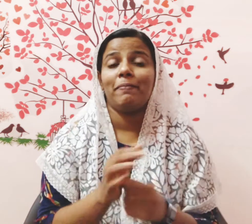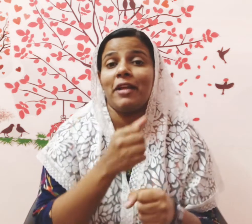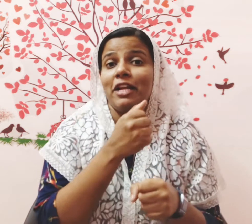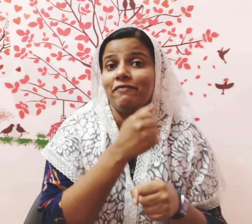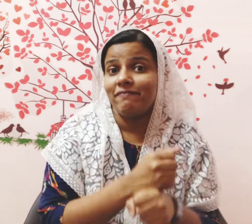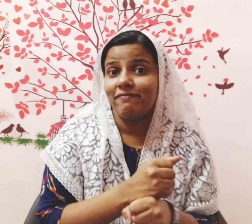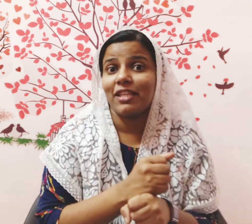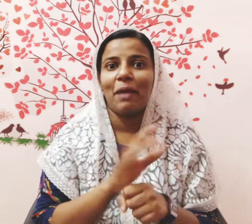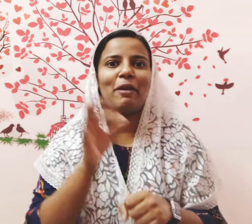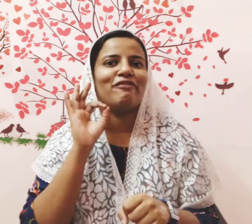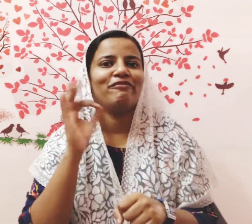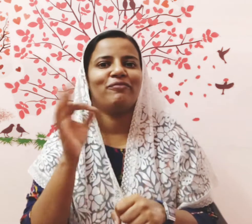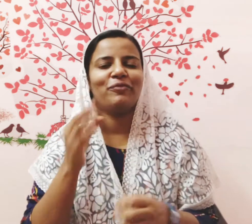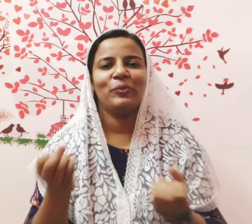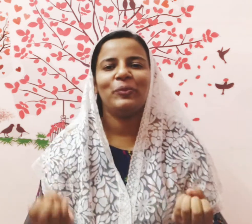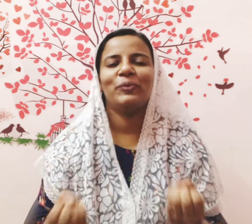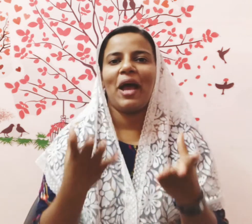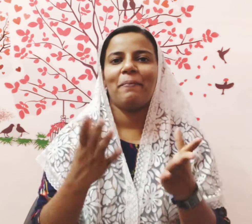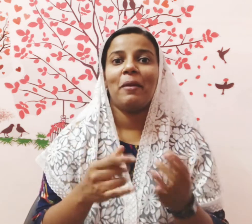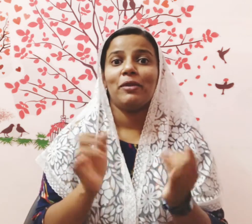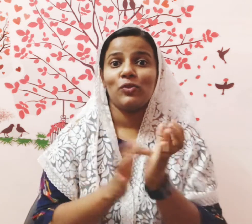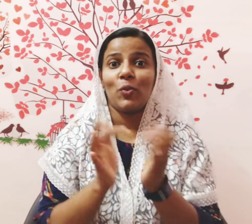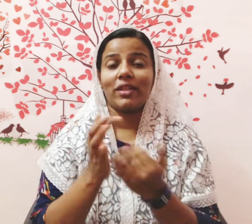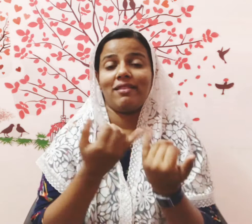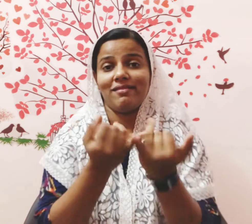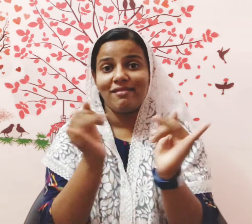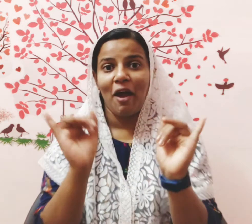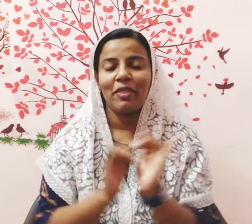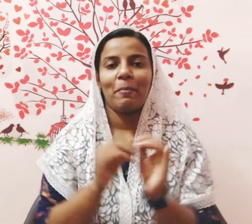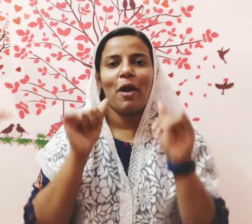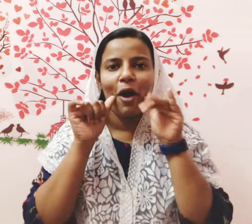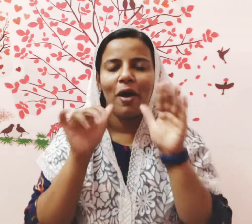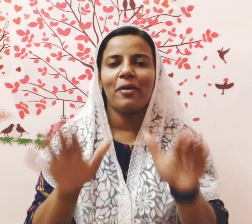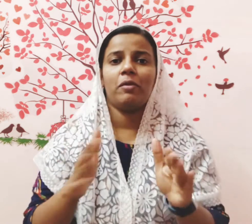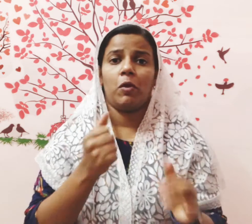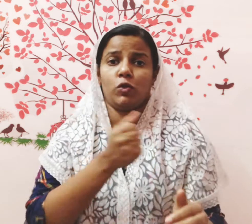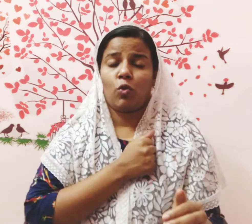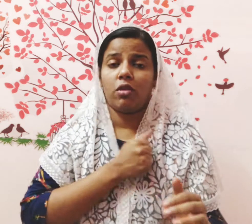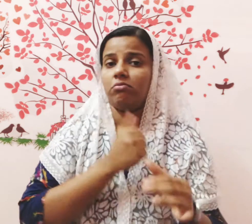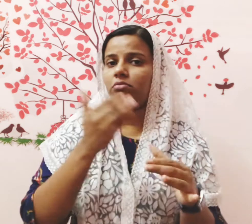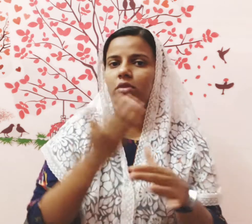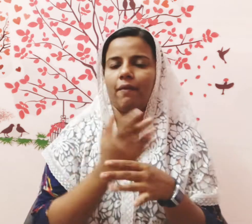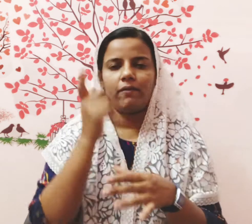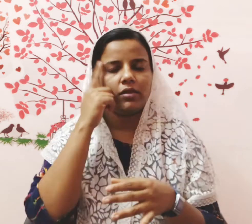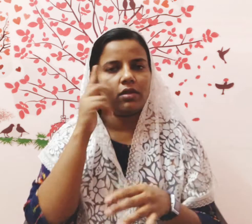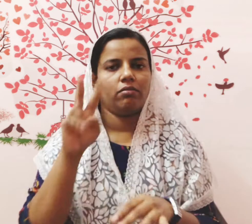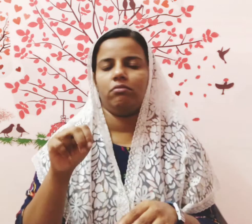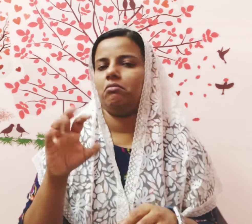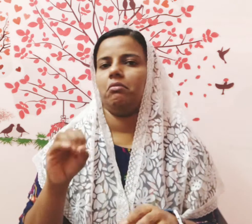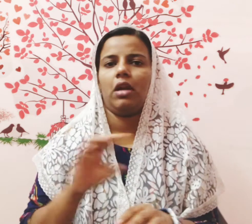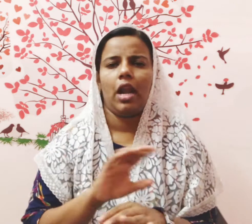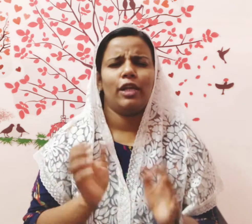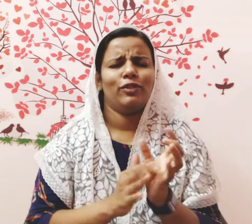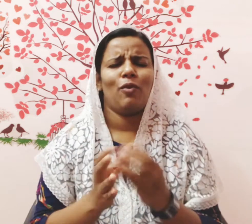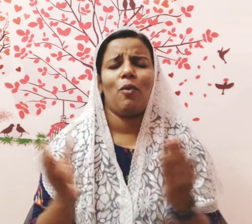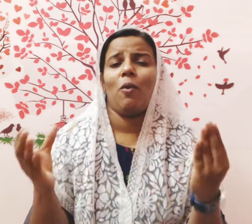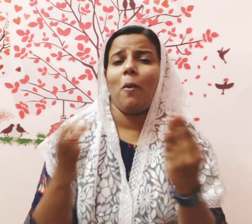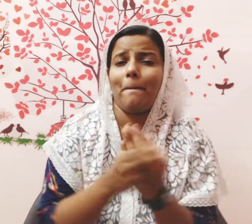കൂടുതൽ ഫ്രൂട്ട്ഫുള്ളായിരിക്കും. അത് നമുക്കും ദൈവരാജ്യത്തിനും അനുഗ്രഹമായി തീരും. അതുകൊണ്ട് സ്വയമേ ഒന്നും ചെയ്യാം എന്ന് വിചാരിക്കരുത്. പറ്റിയിരിക്കുക,